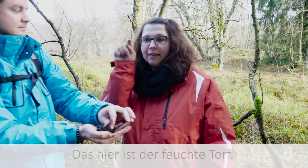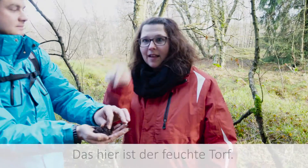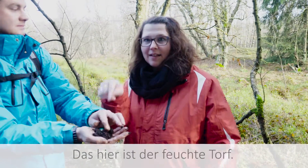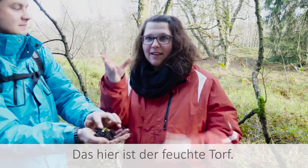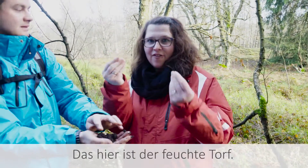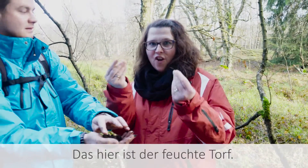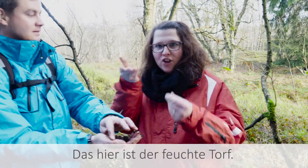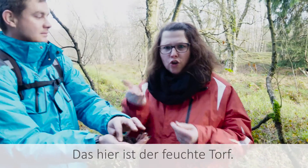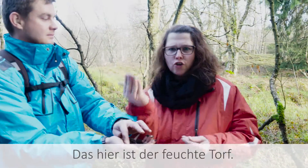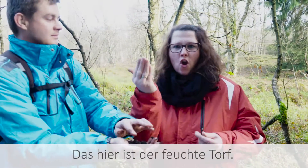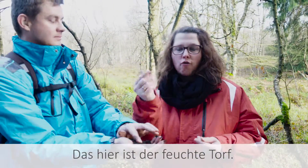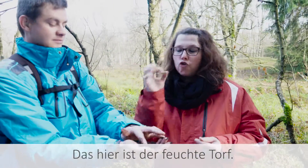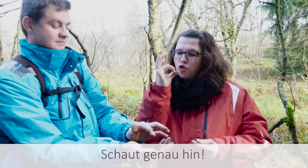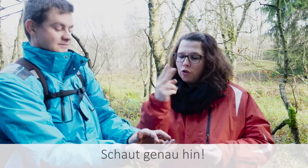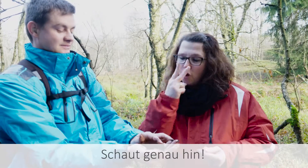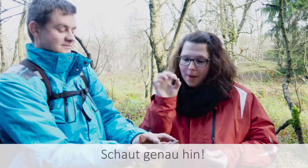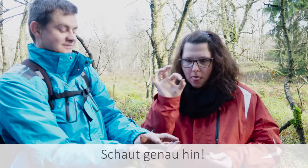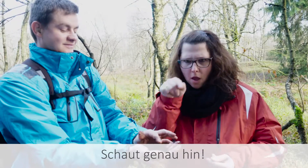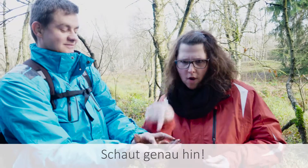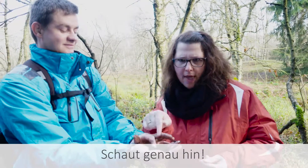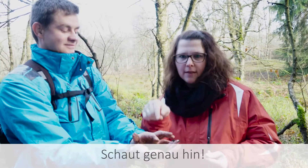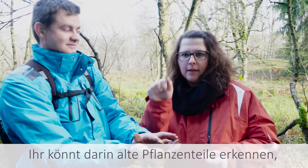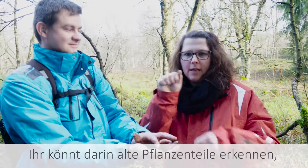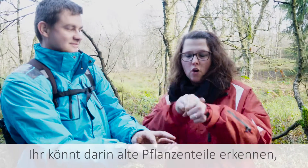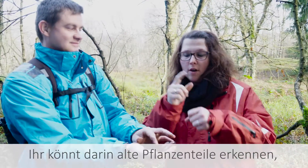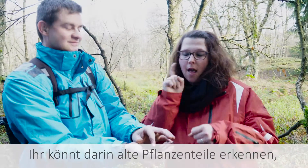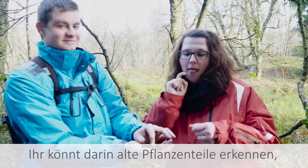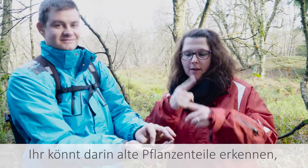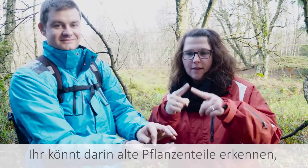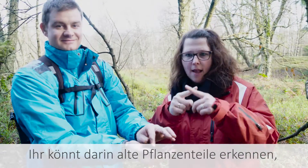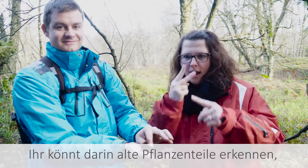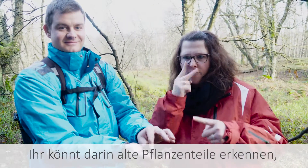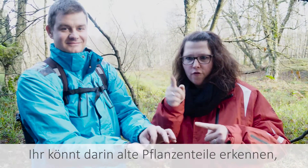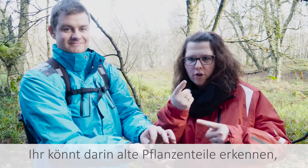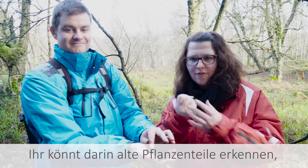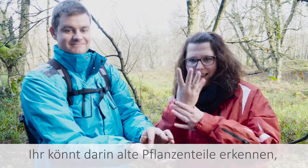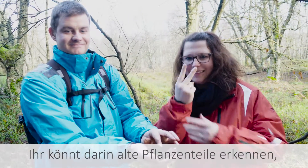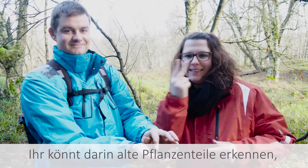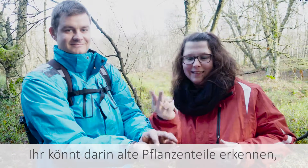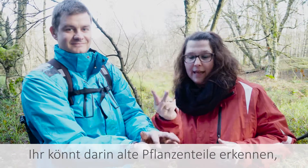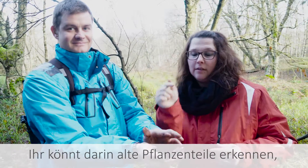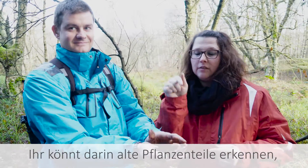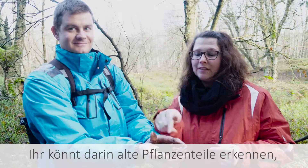Das hier ist der feuchte Torf. Schaut genau hin, ihr könnt darin alte Pflanzenteile erkennen, die im Wasser nicht ganz verrottet